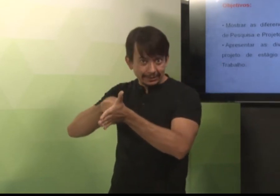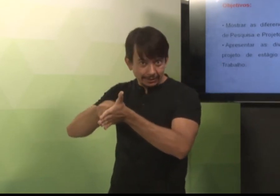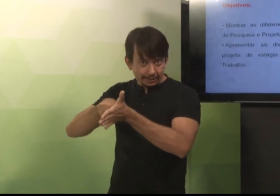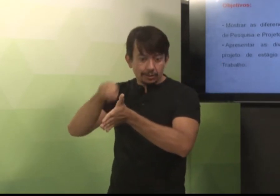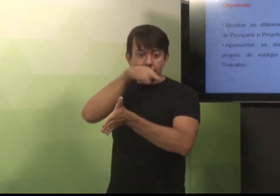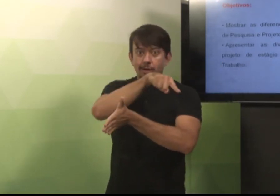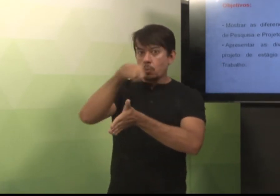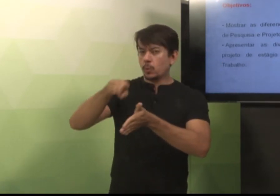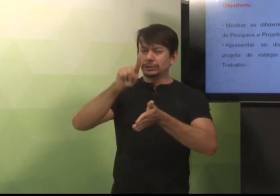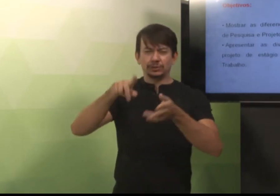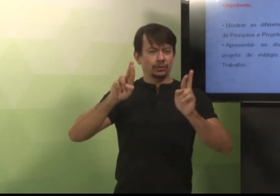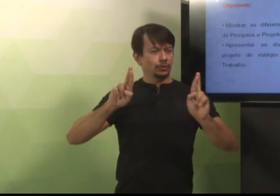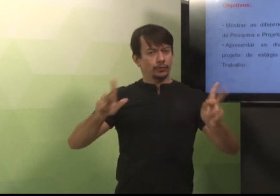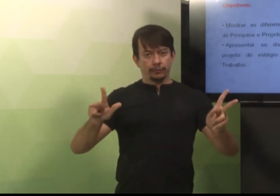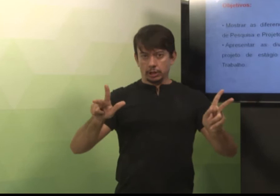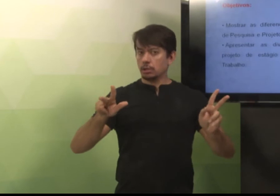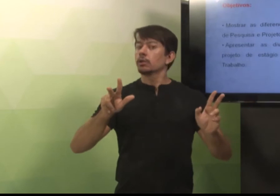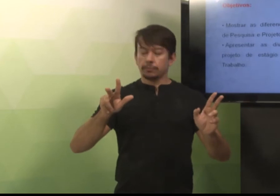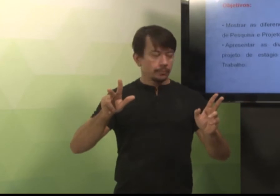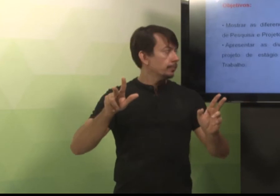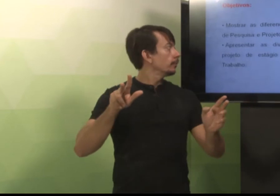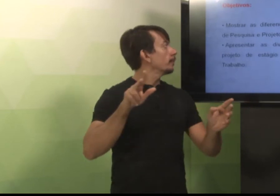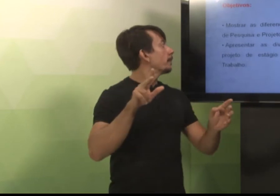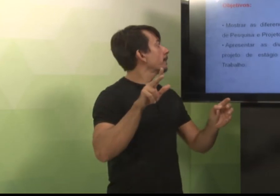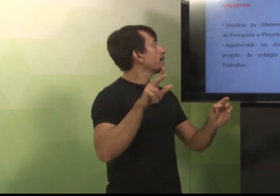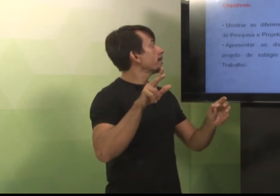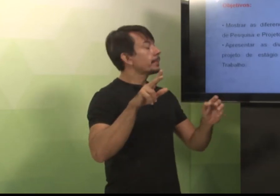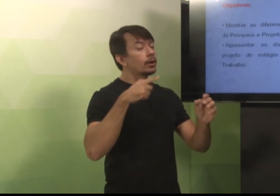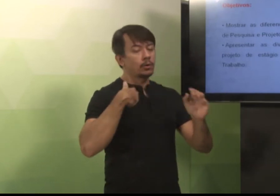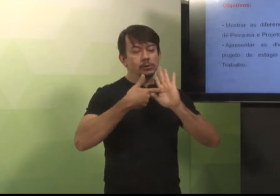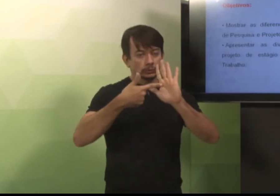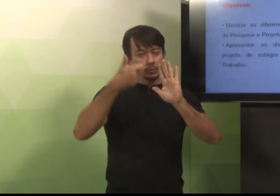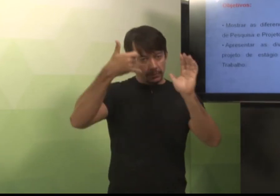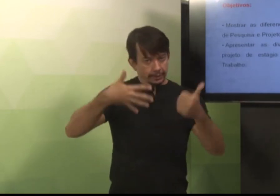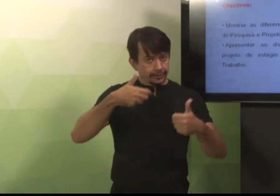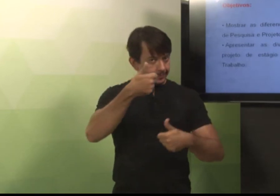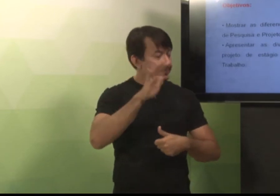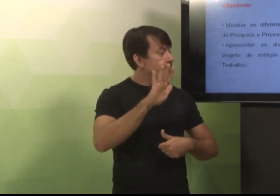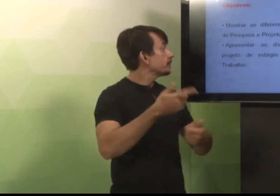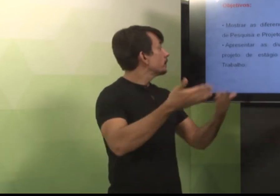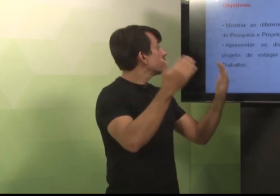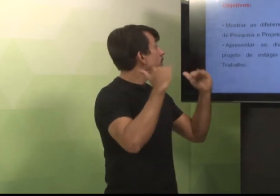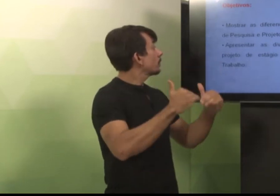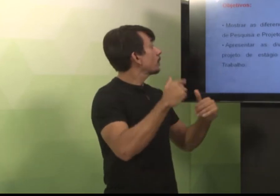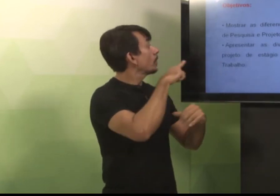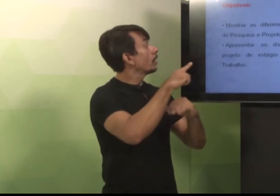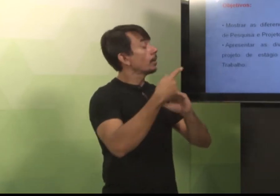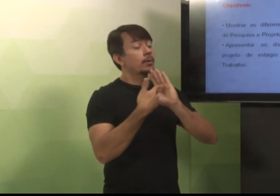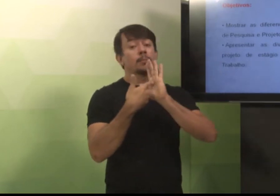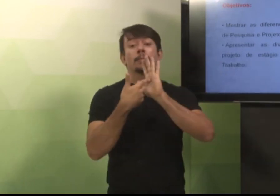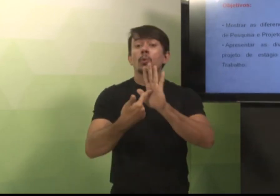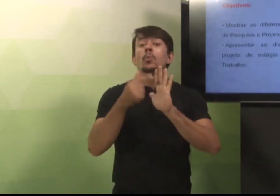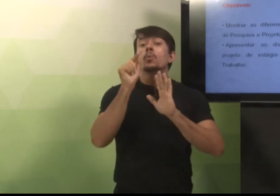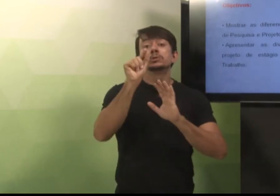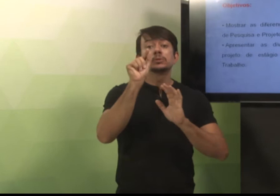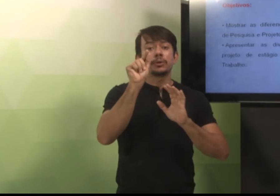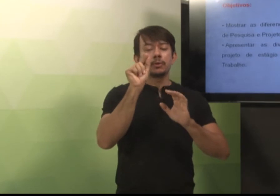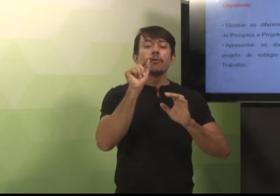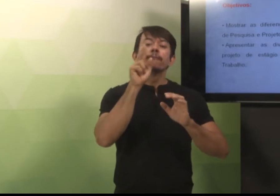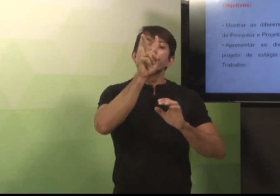pesquisa. Percebam que são diferentes. Vou explicar posteriormente. Vamos